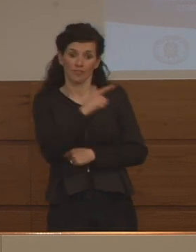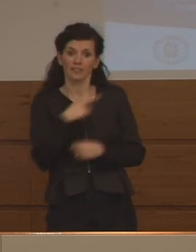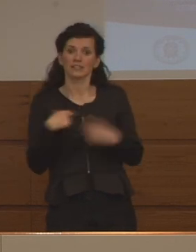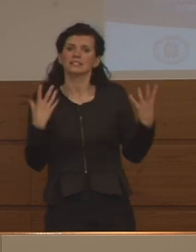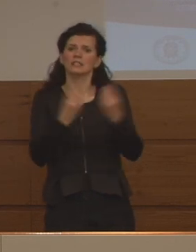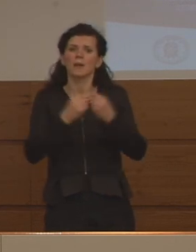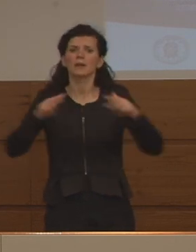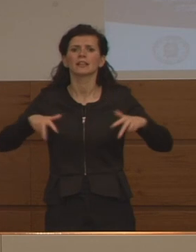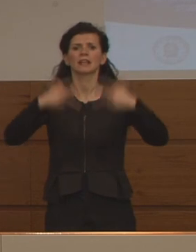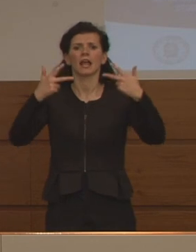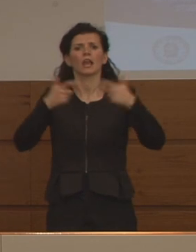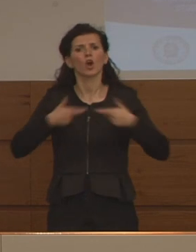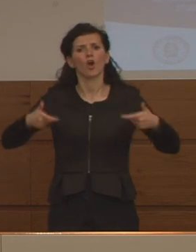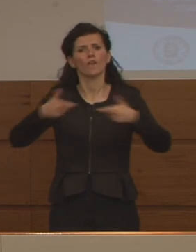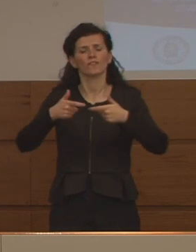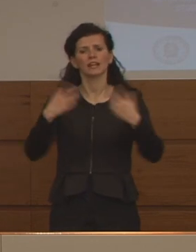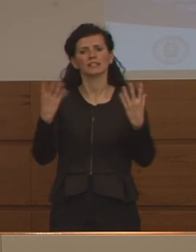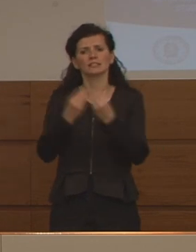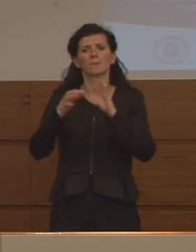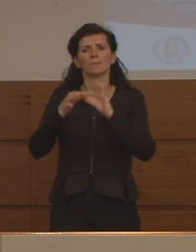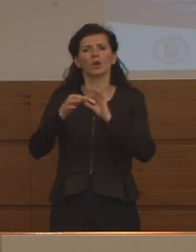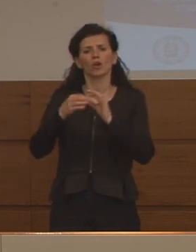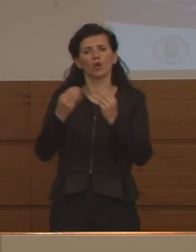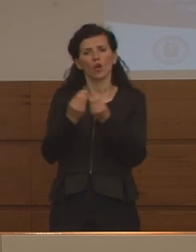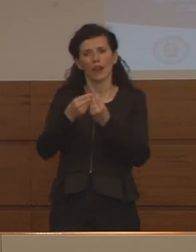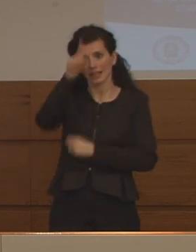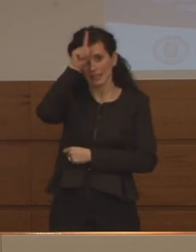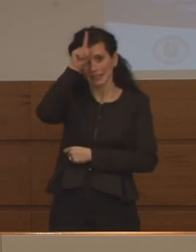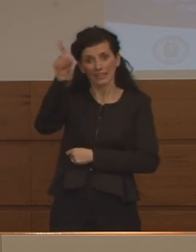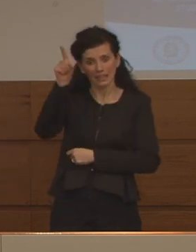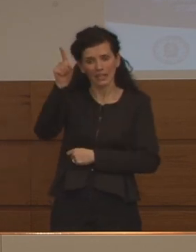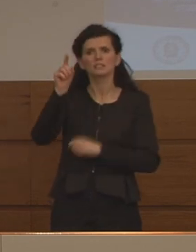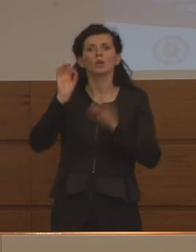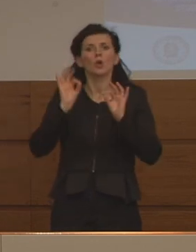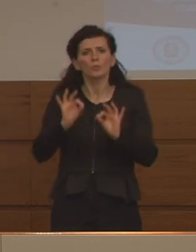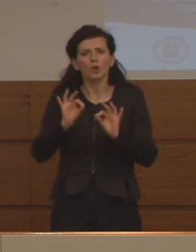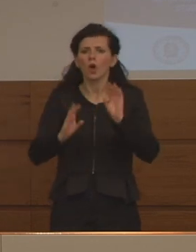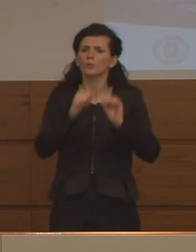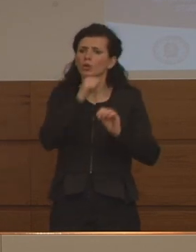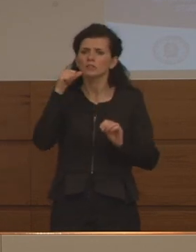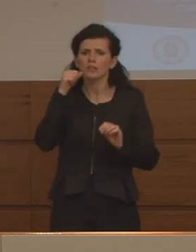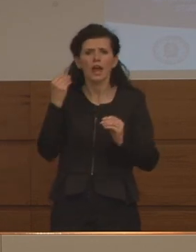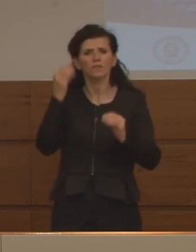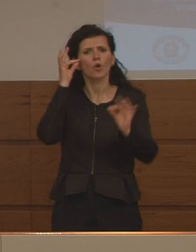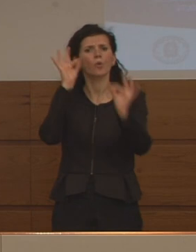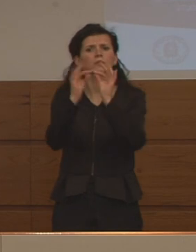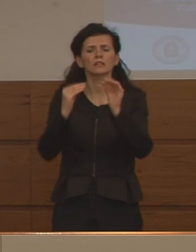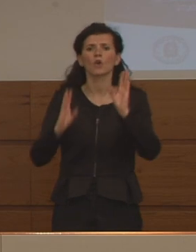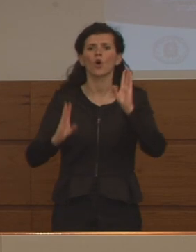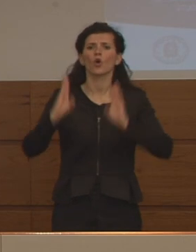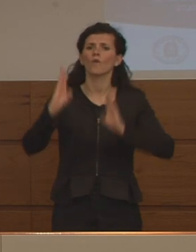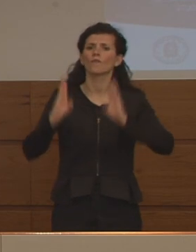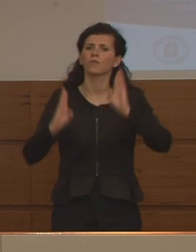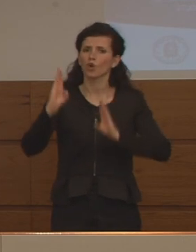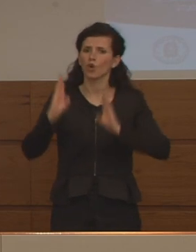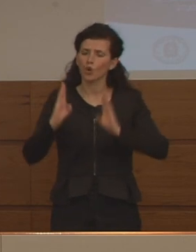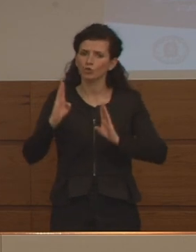colleghi tedeschi esattamente per confrontarci su come si sta gestendo